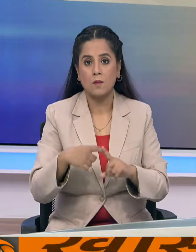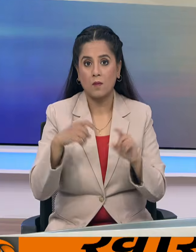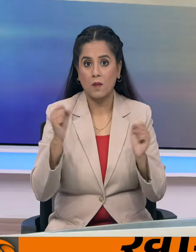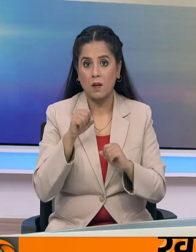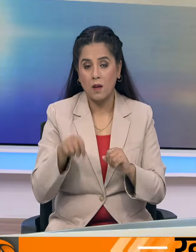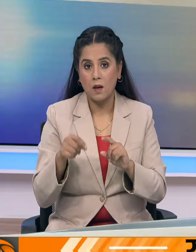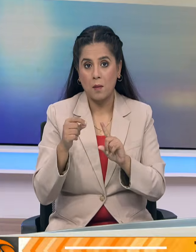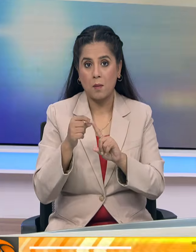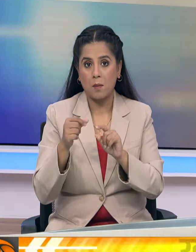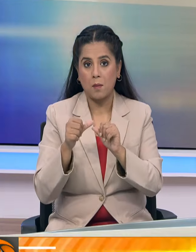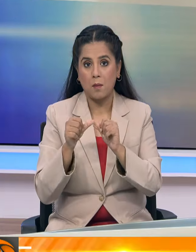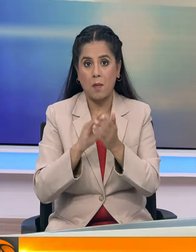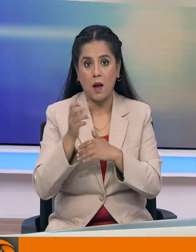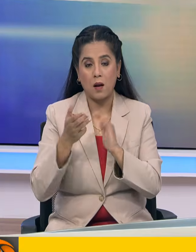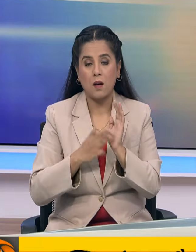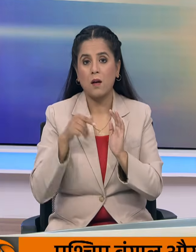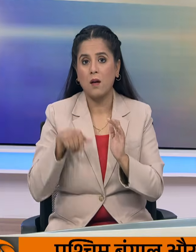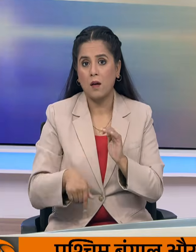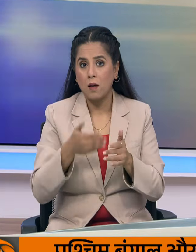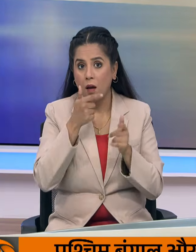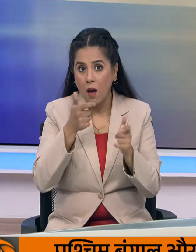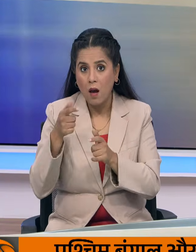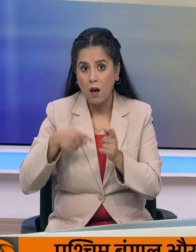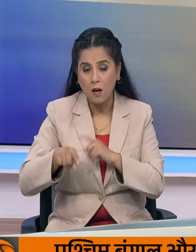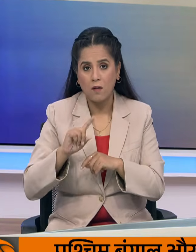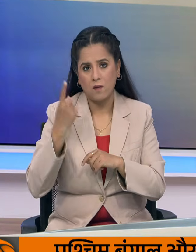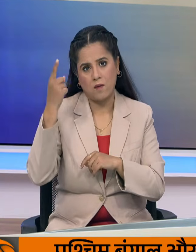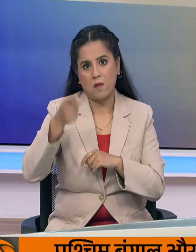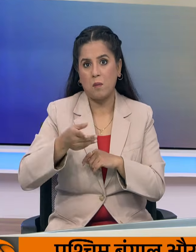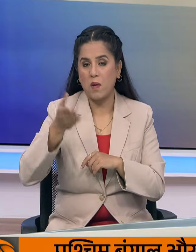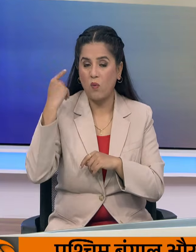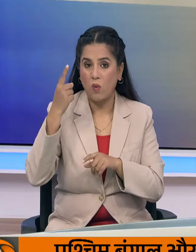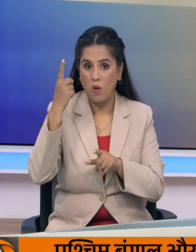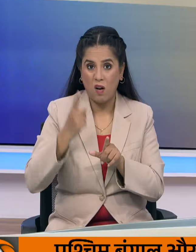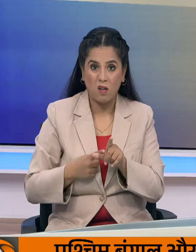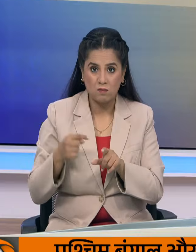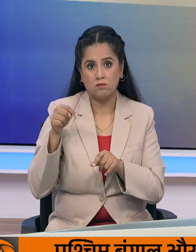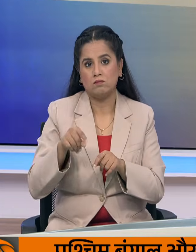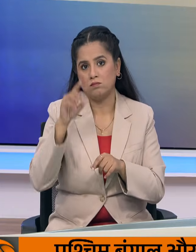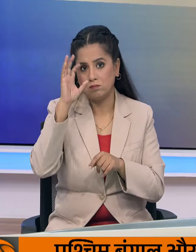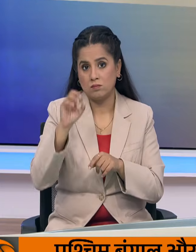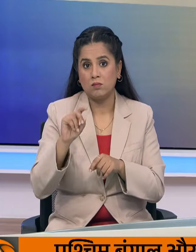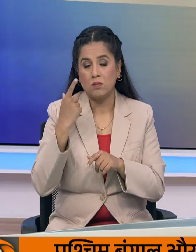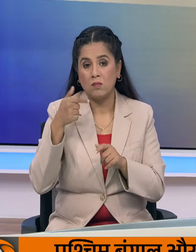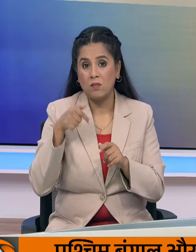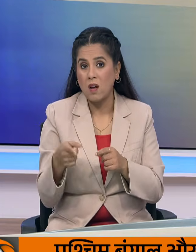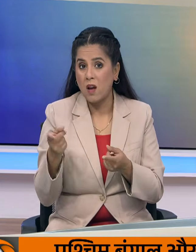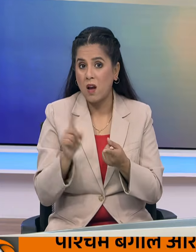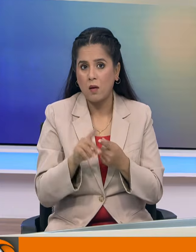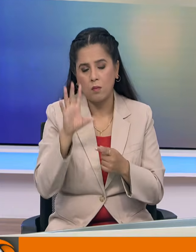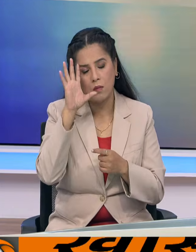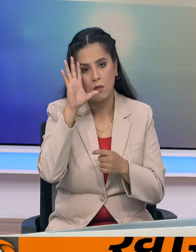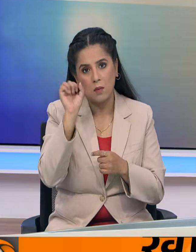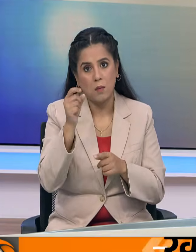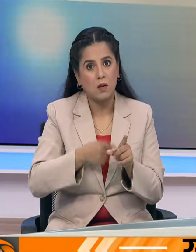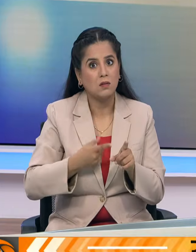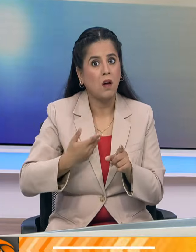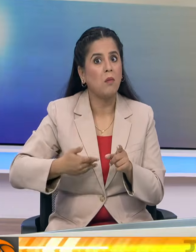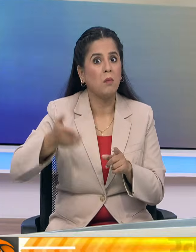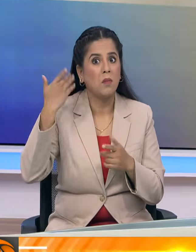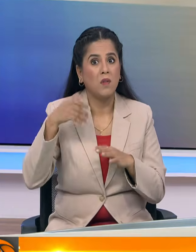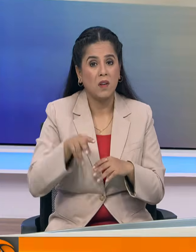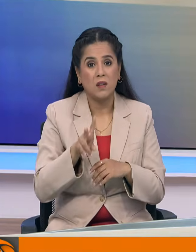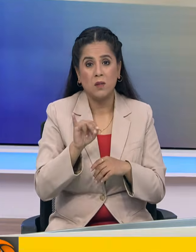कश्मीर के पहलगाम में हुए आतंकी हमले की आज पहली बरसी है। हमले की पहली बरसी पर उस दर्दनाक घटना को याद किया जा रहा है